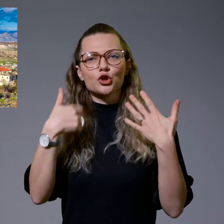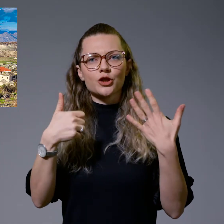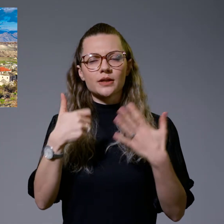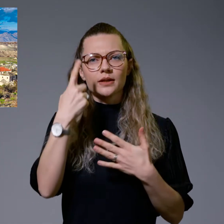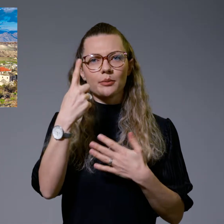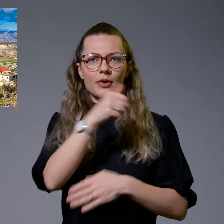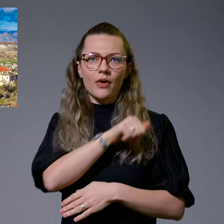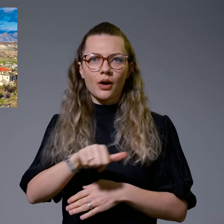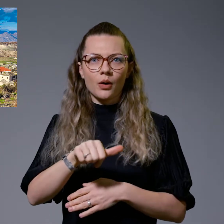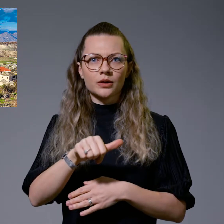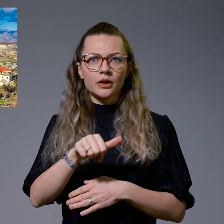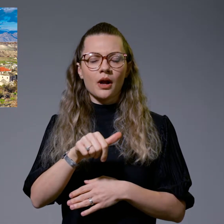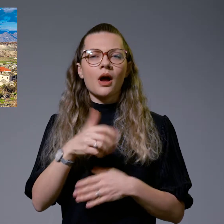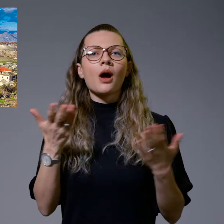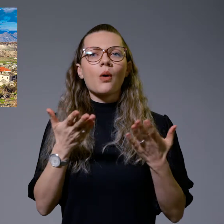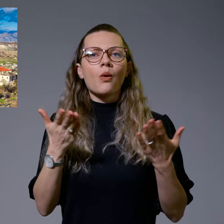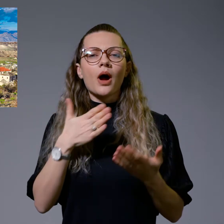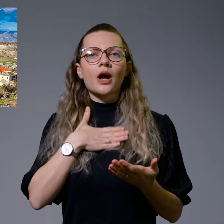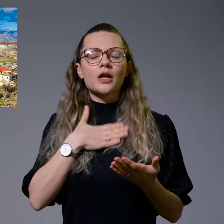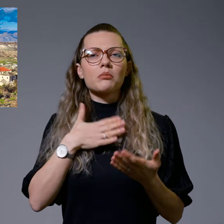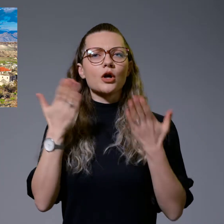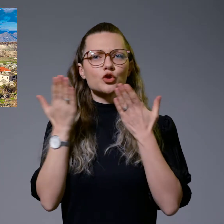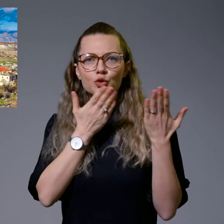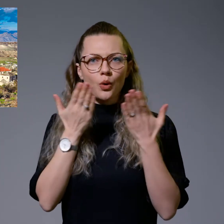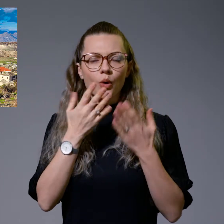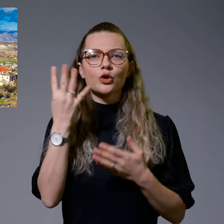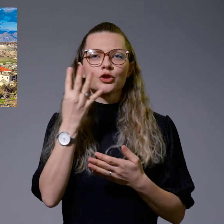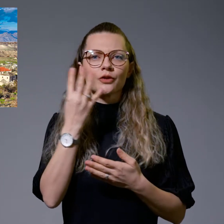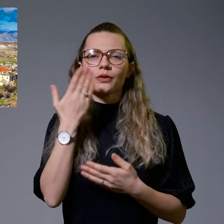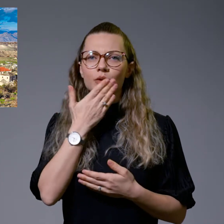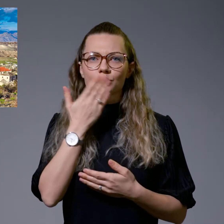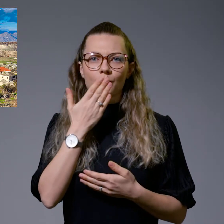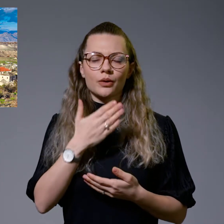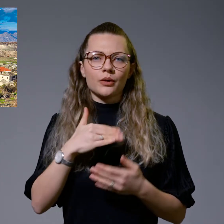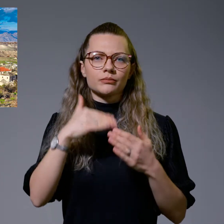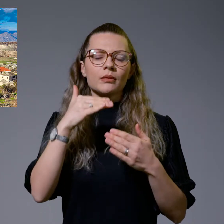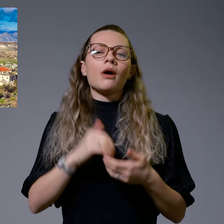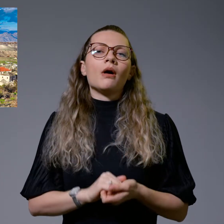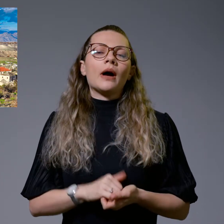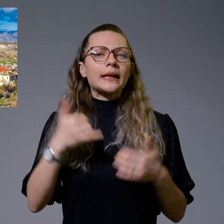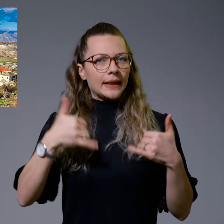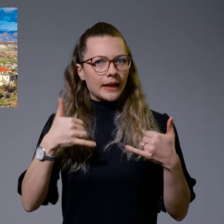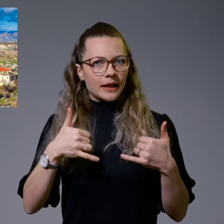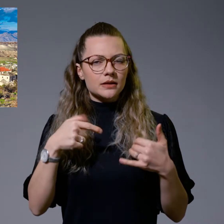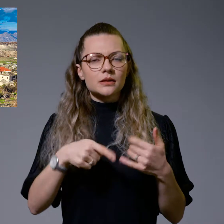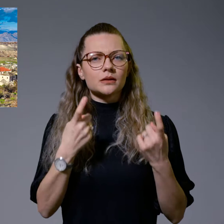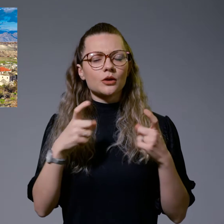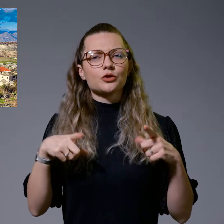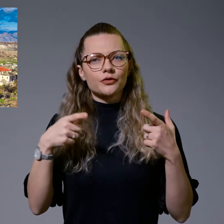1961 година, кога имало и училиште до 4-то одделение. Денес во селото живеат помалку од